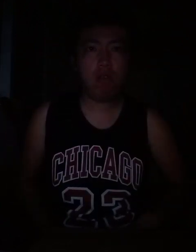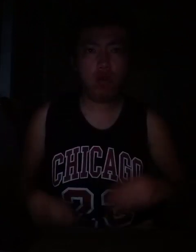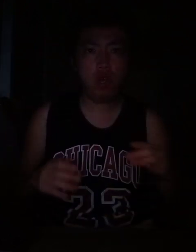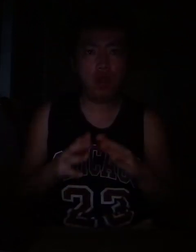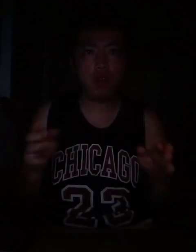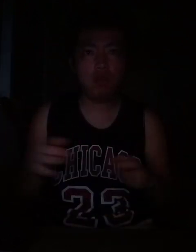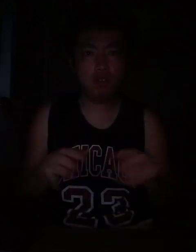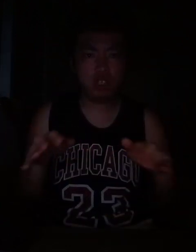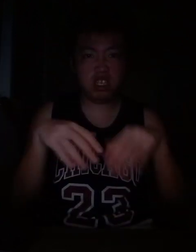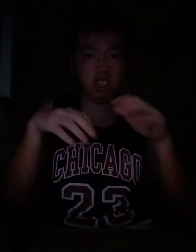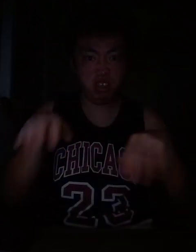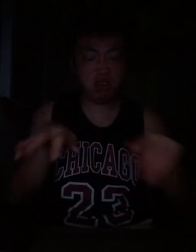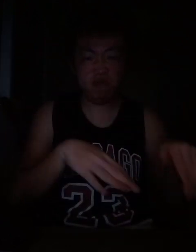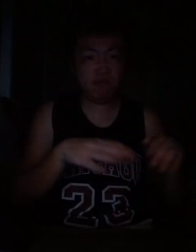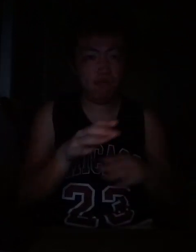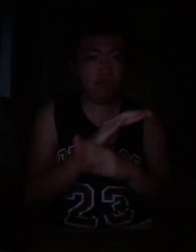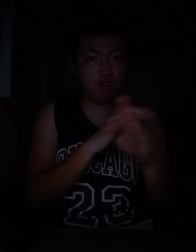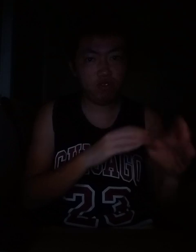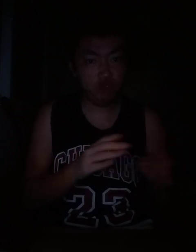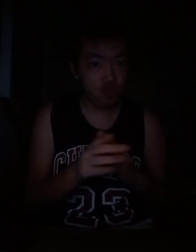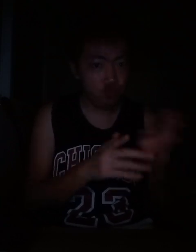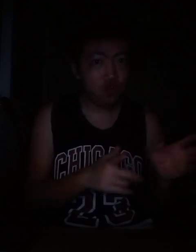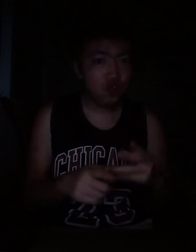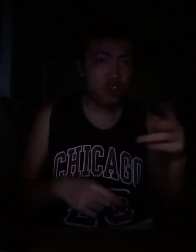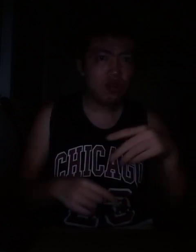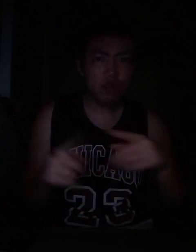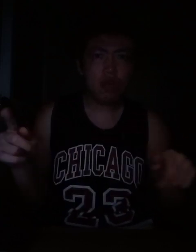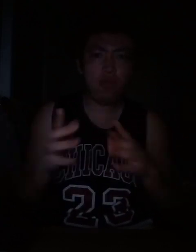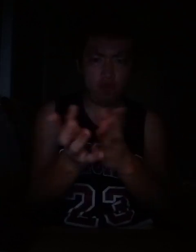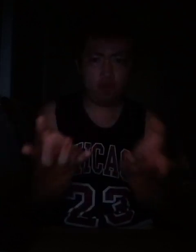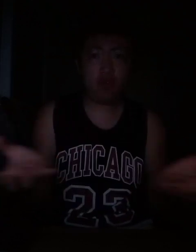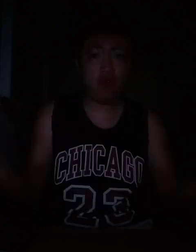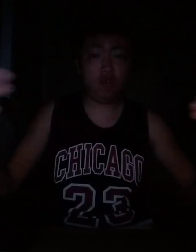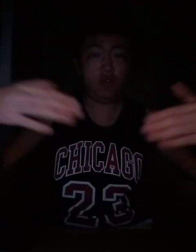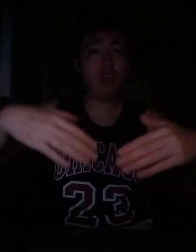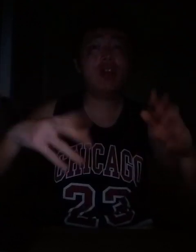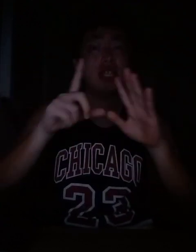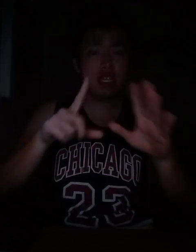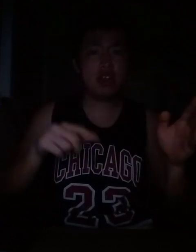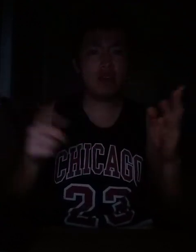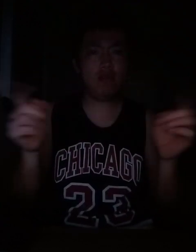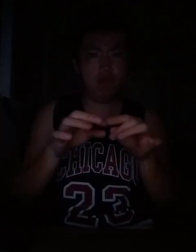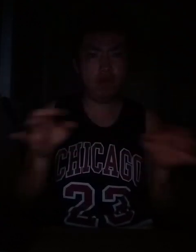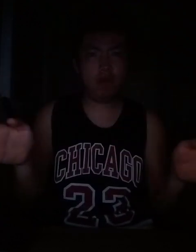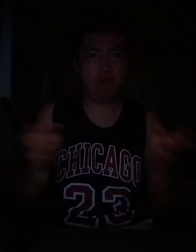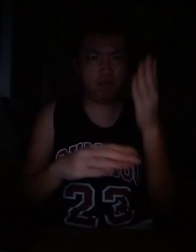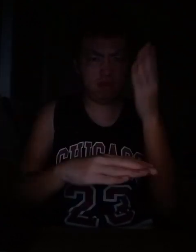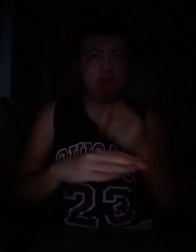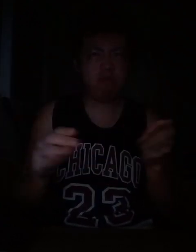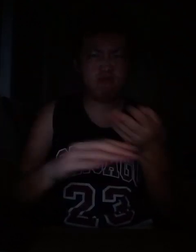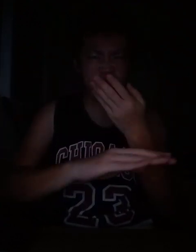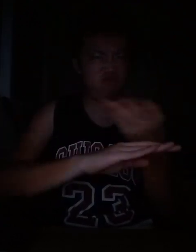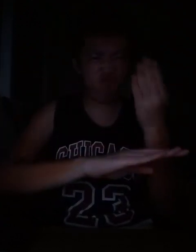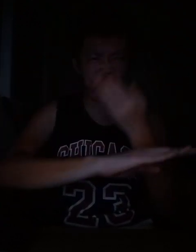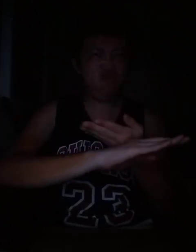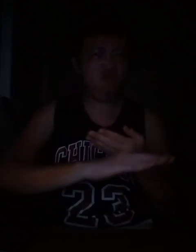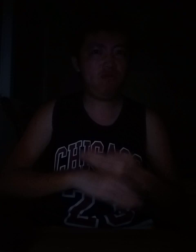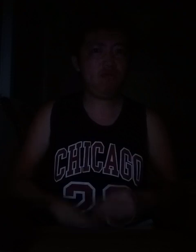태화시장으로 흘러드는 빗물 방향을 바꿀 수 있는 배수터널 공사는 7년째 기초공사도 마무리하지 못했습니다. 태풍 카눈